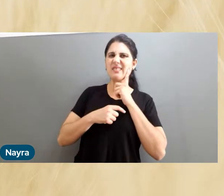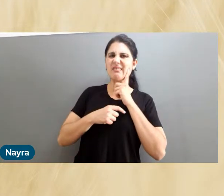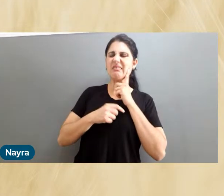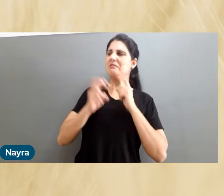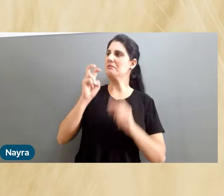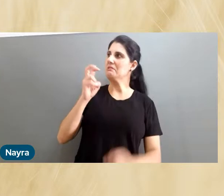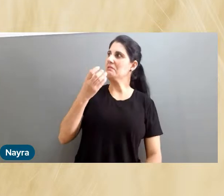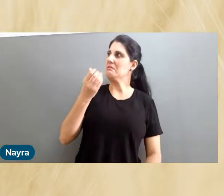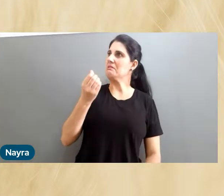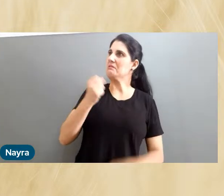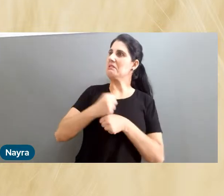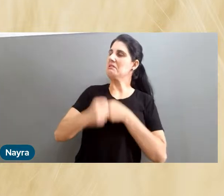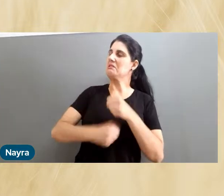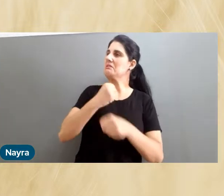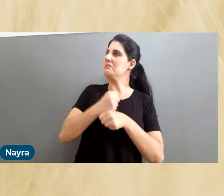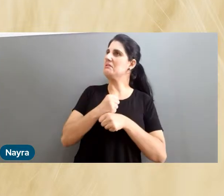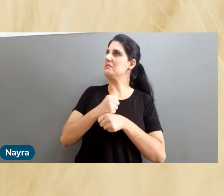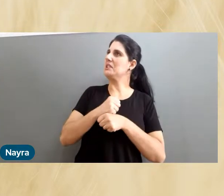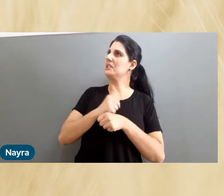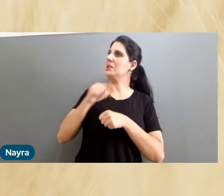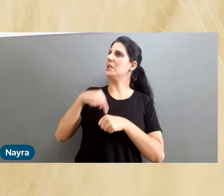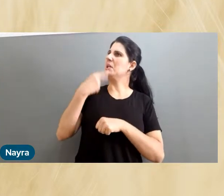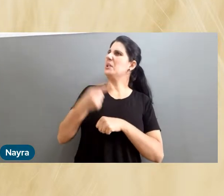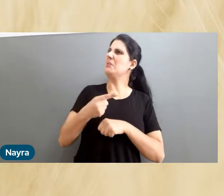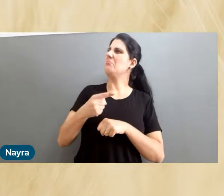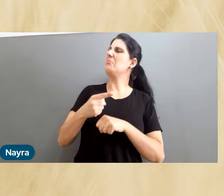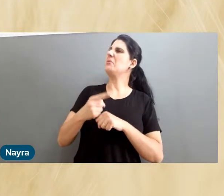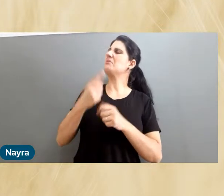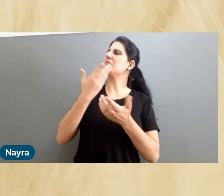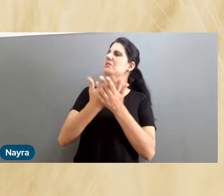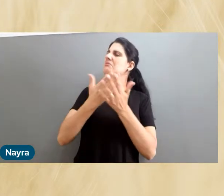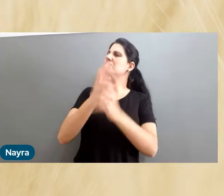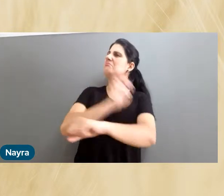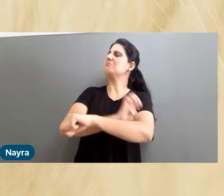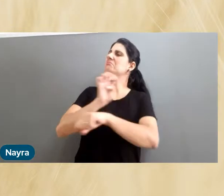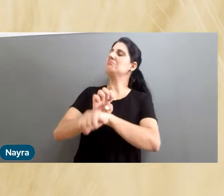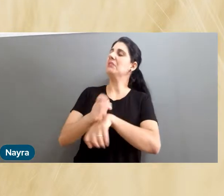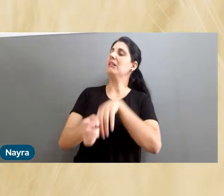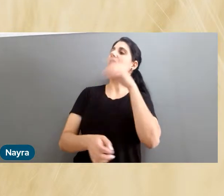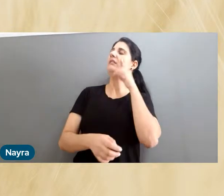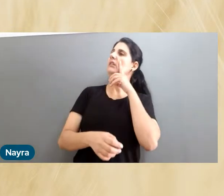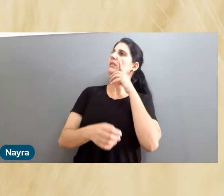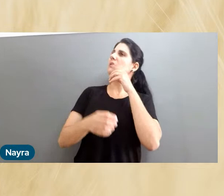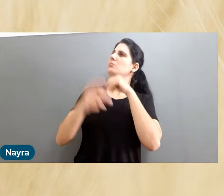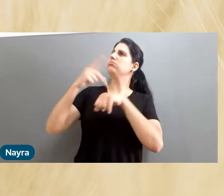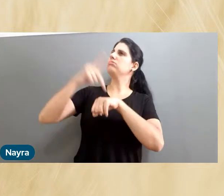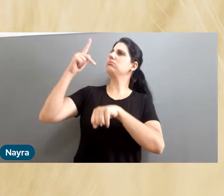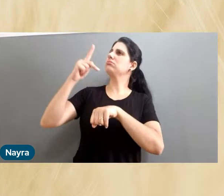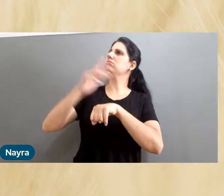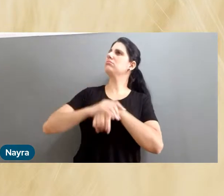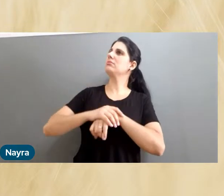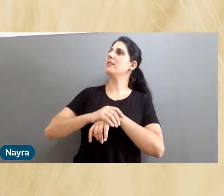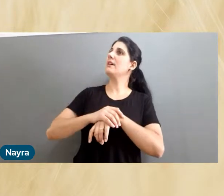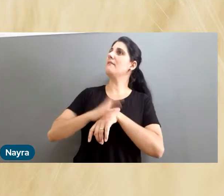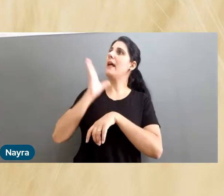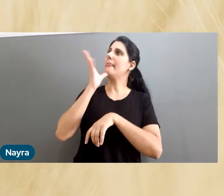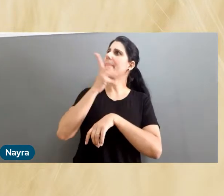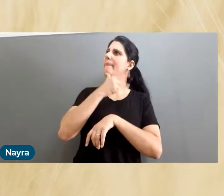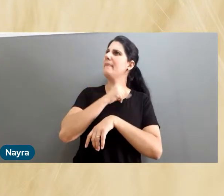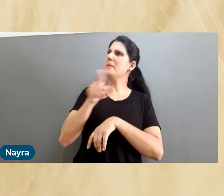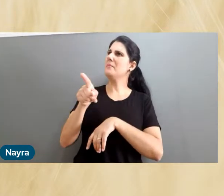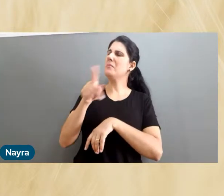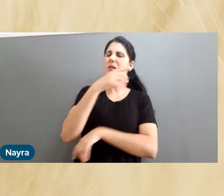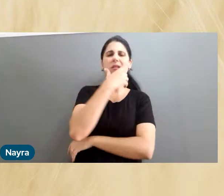5, 6 anos de graduação, depois você tem a residência, depois você tem a especialização, vai levar um tempinho, né, até que essa nossa